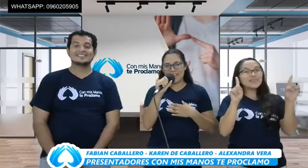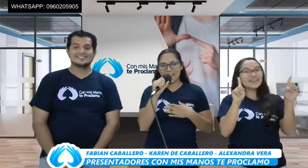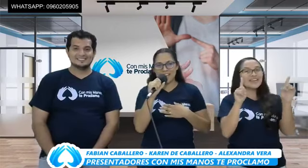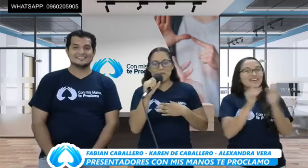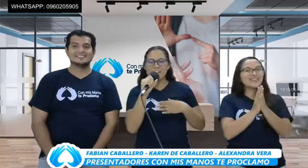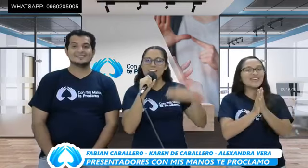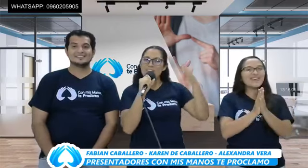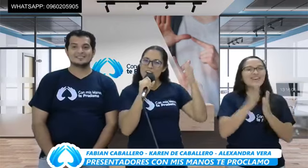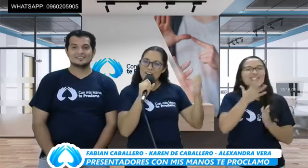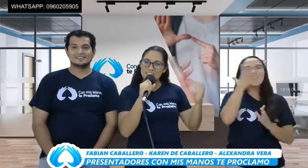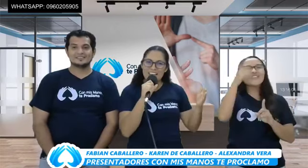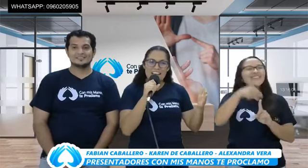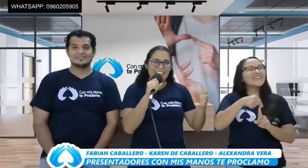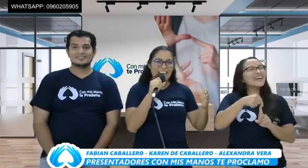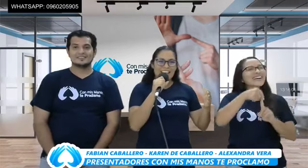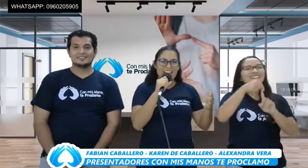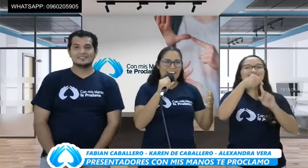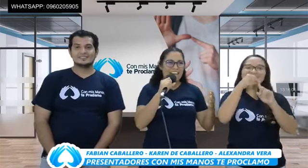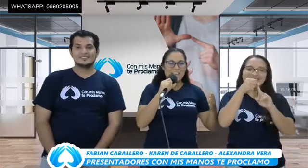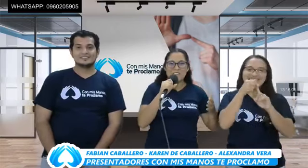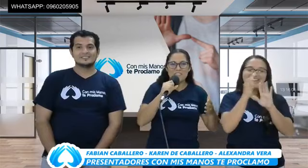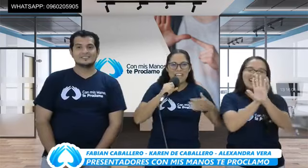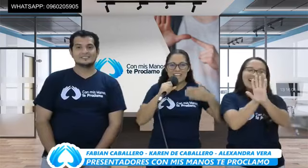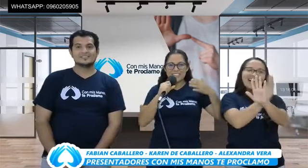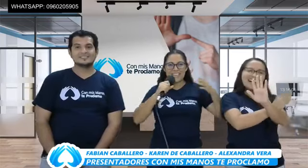muy especial. Hemos tenido coros